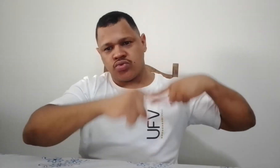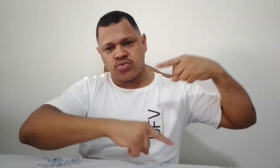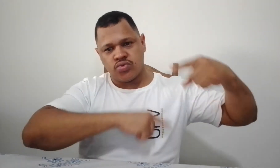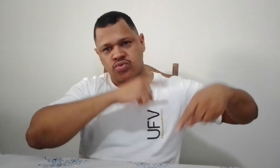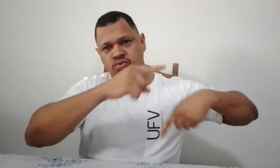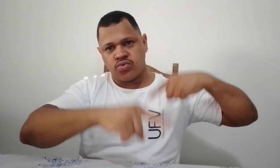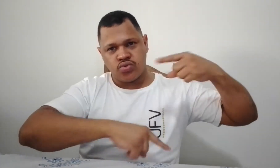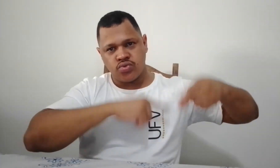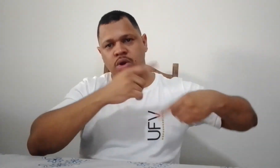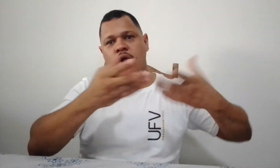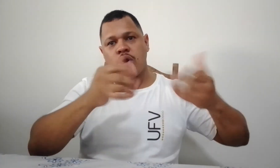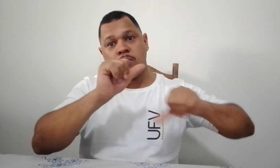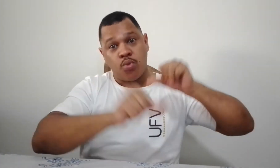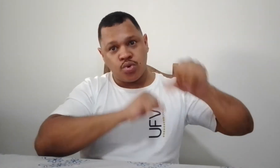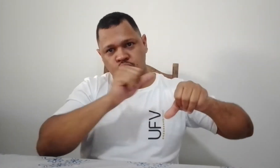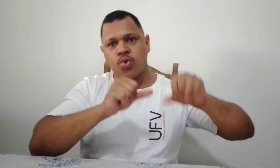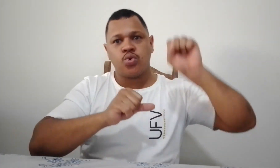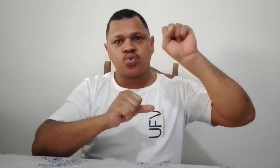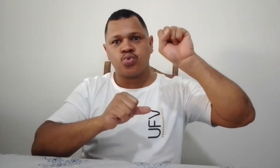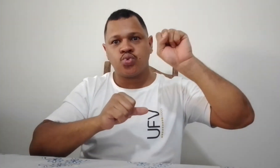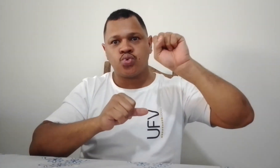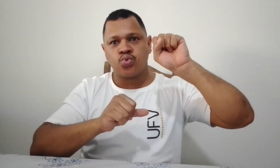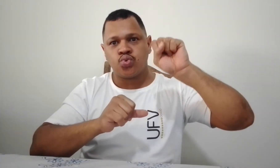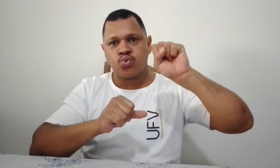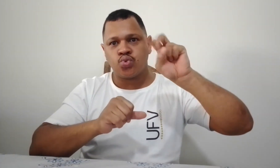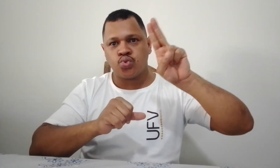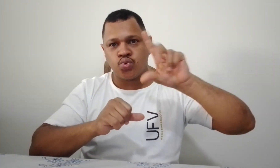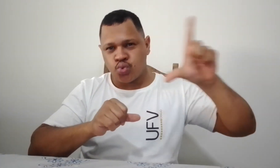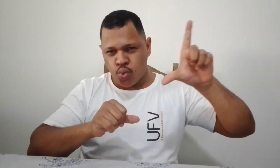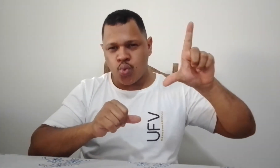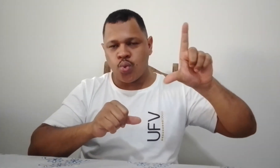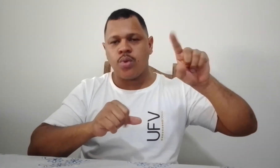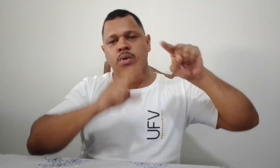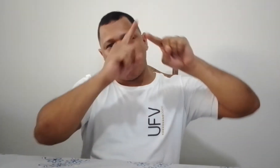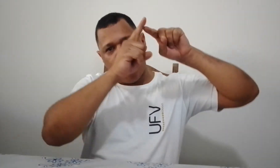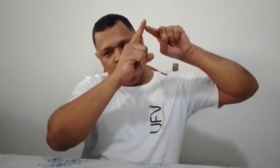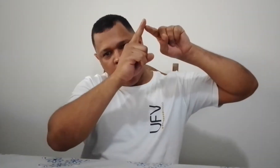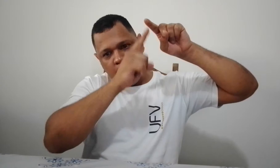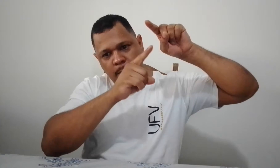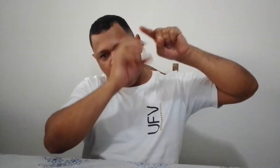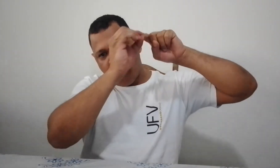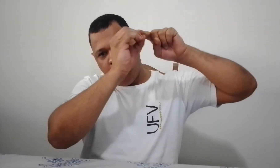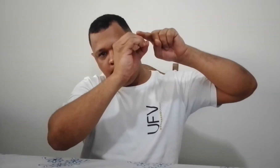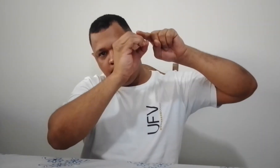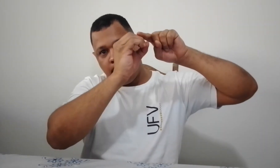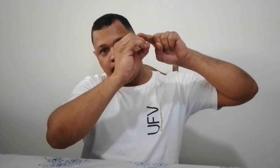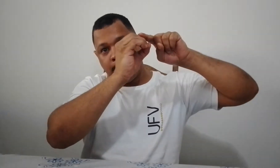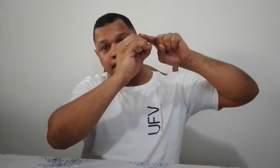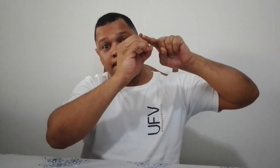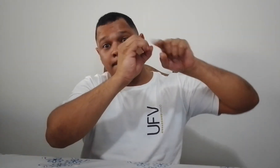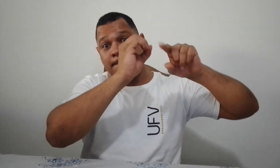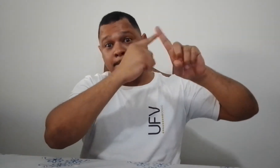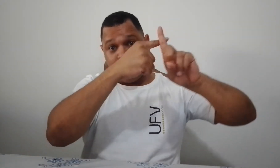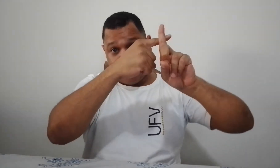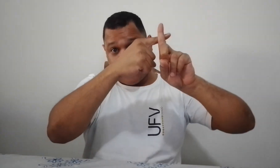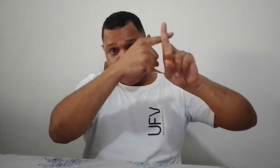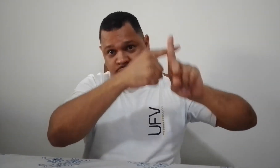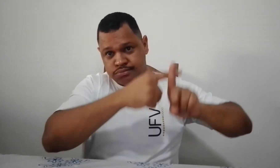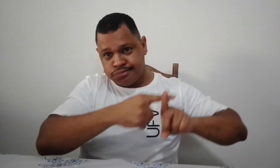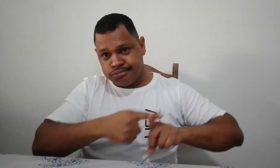chega à frente da bobina e aí acontece exatamente o contrário de antes. O mais se torna menos e vice-versa. Ainda temos